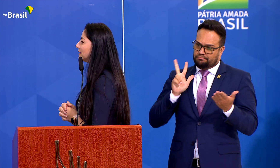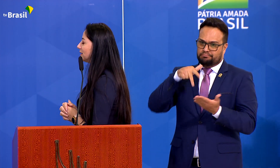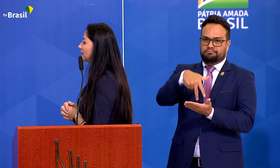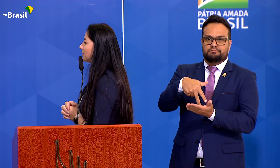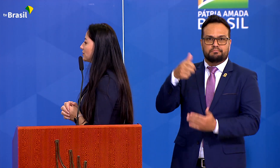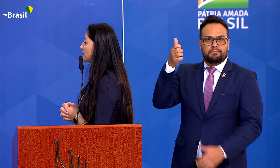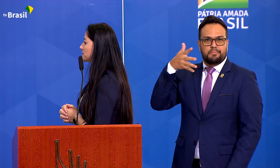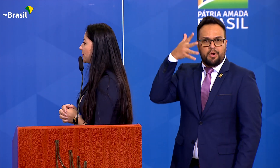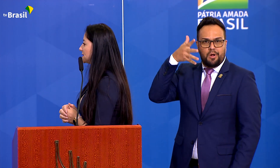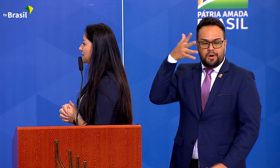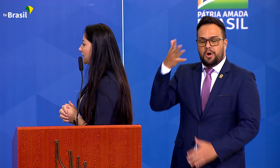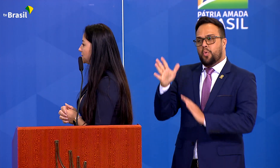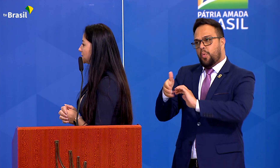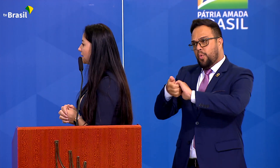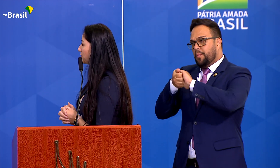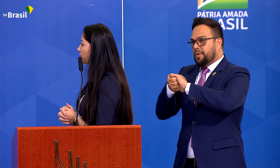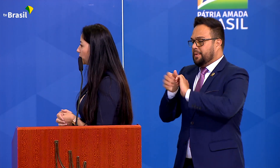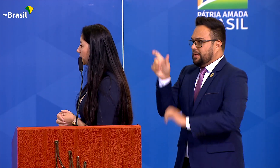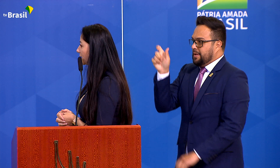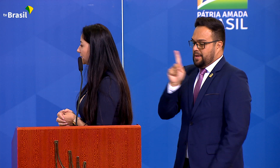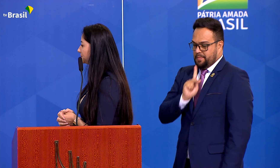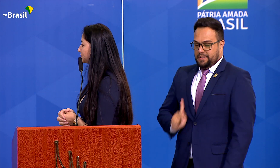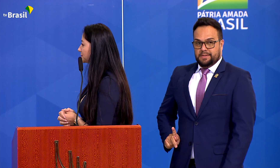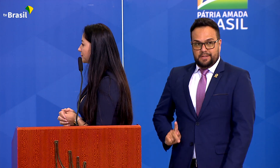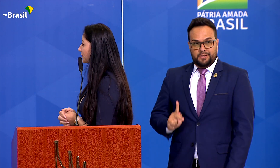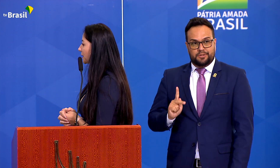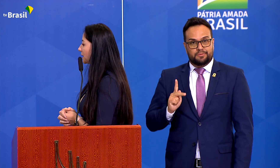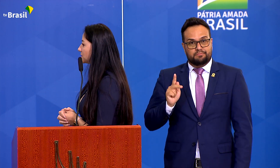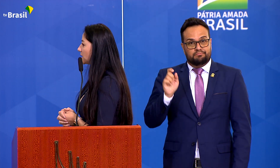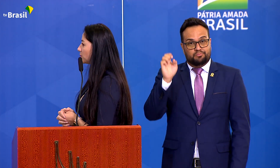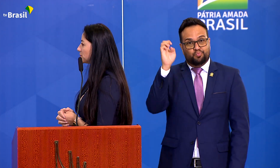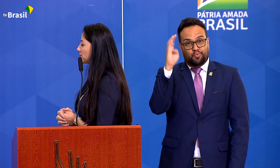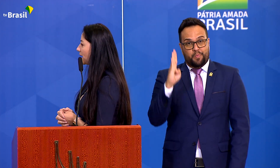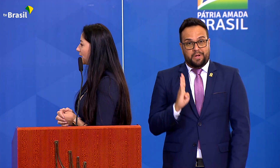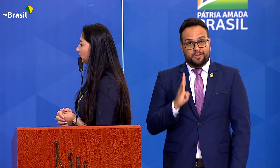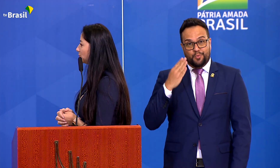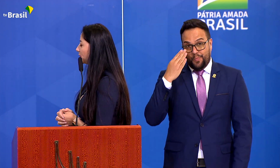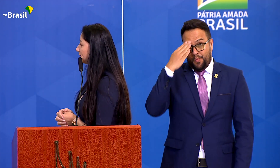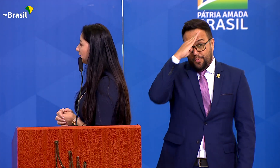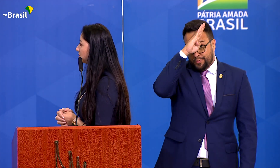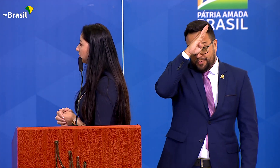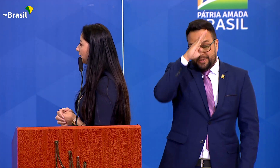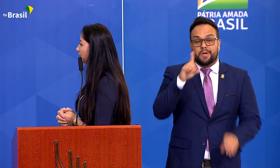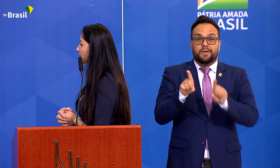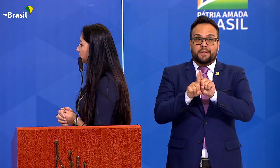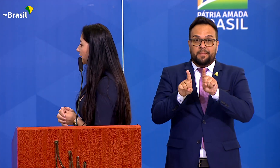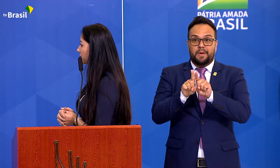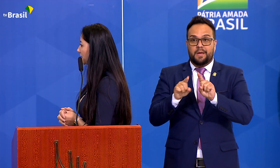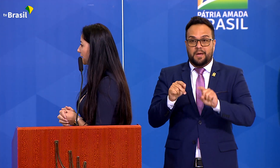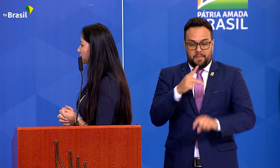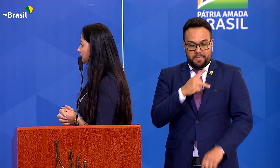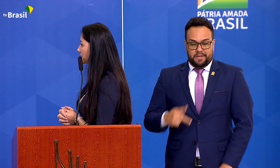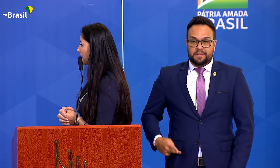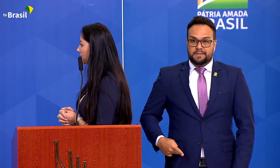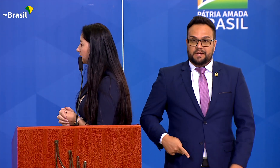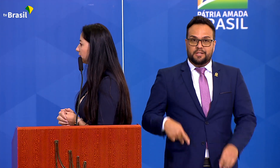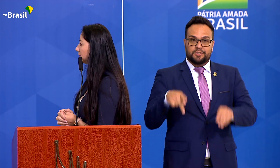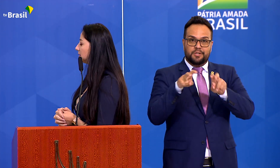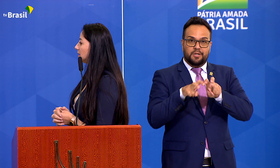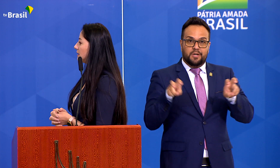saudando aqui nosso Presidente da República Jair bolsonaro o presidente da frente parlamentar